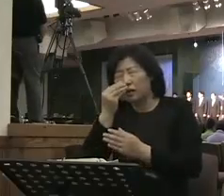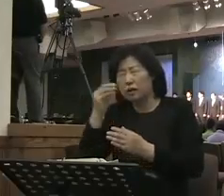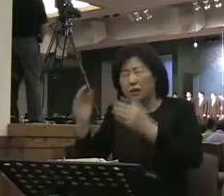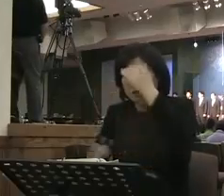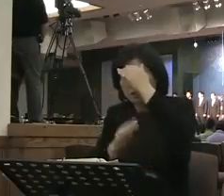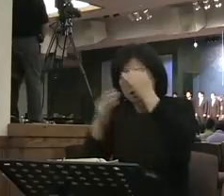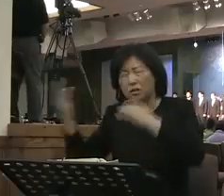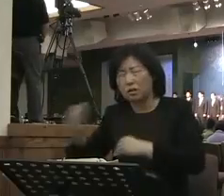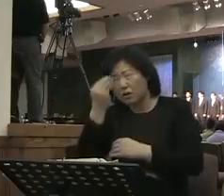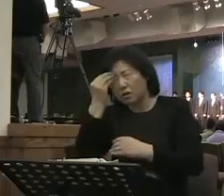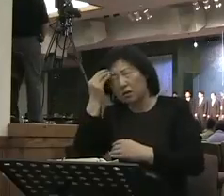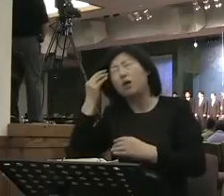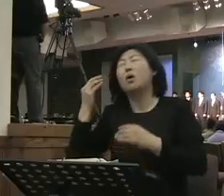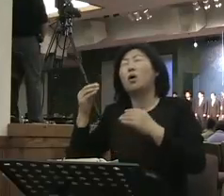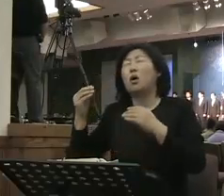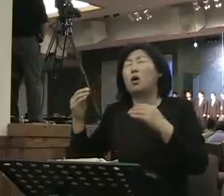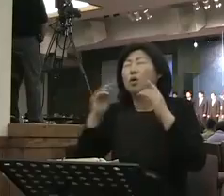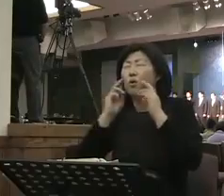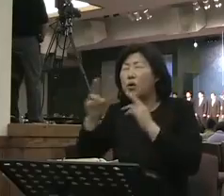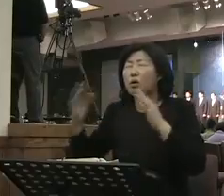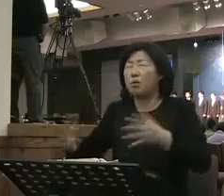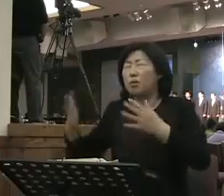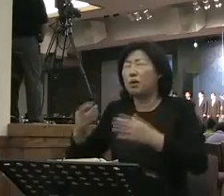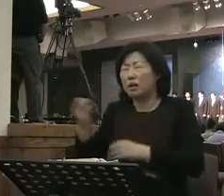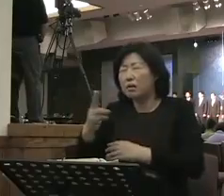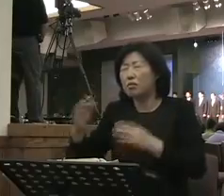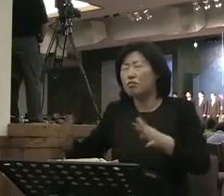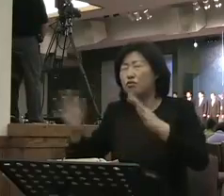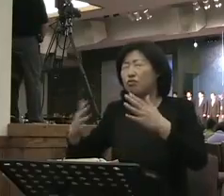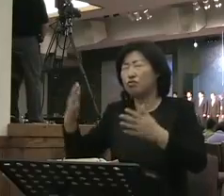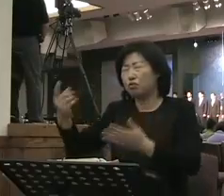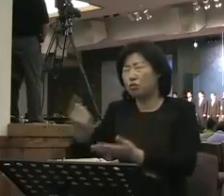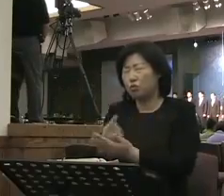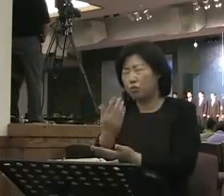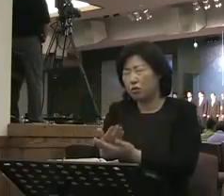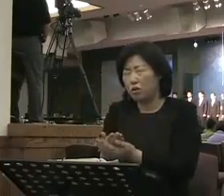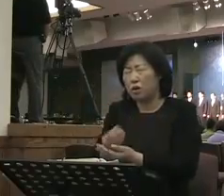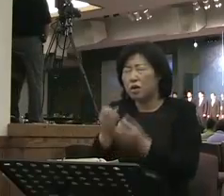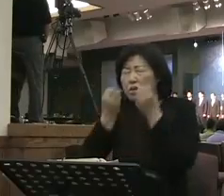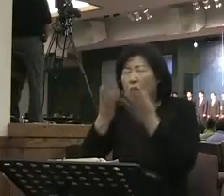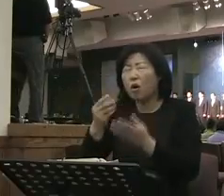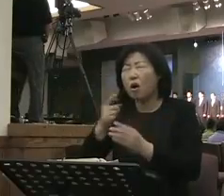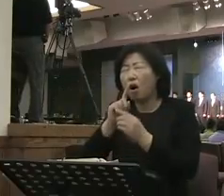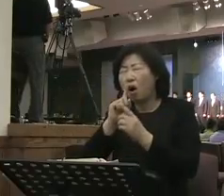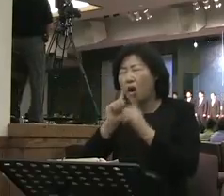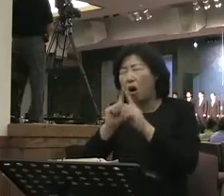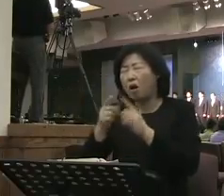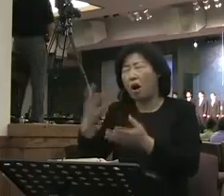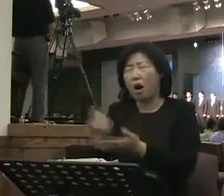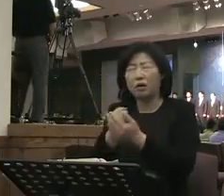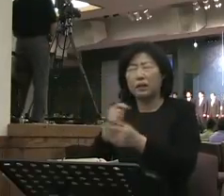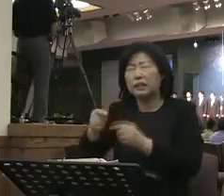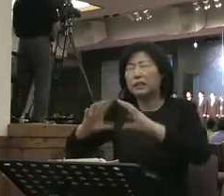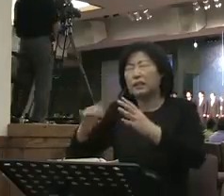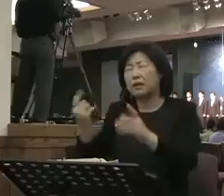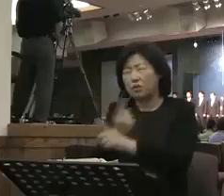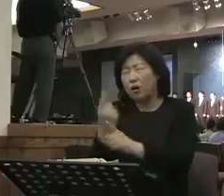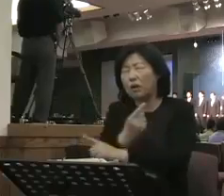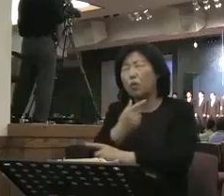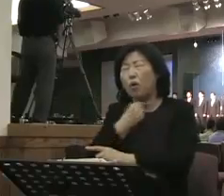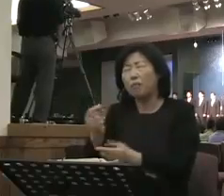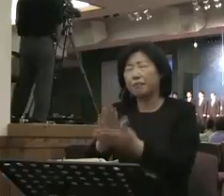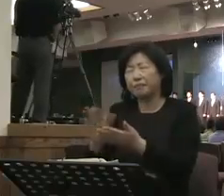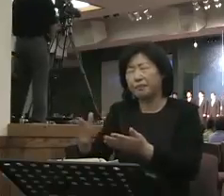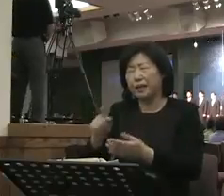성령의 태풍을 우리에게 다시 한번 불어 주시옵소서. 주님, 우리는 새로운 언어를 갖고 이 세상을 치유하기를